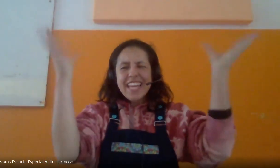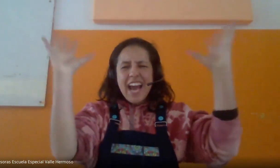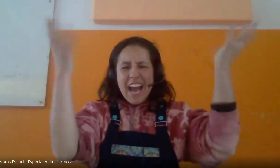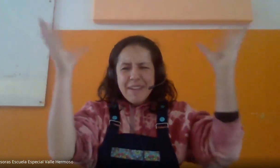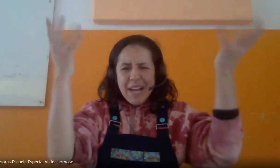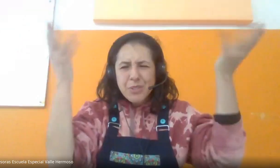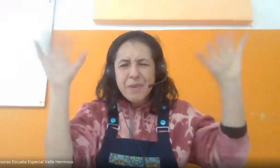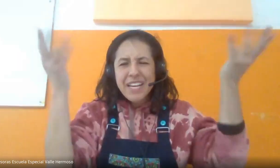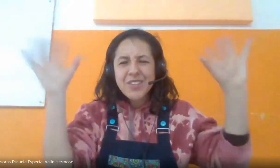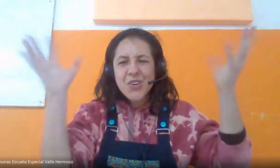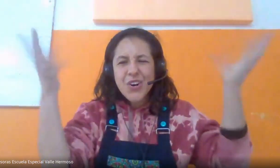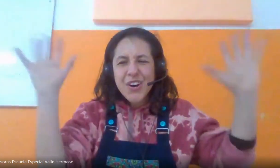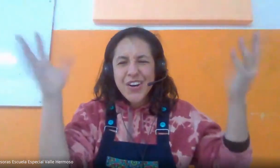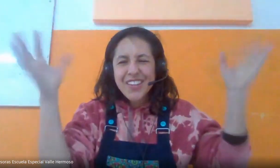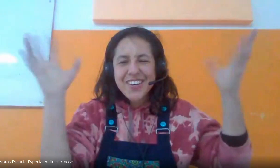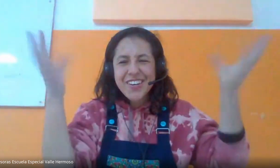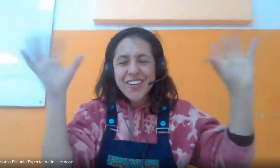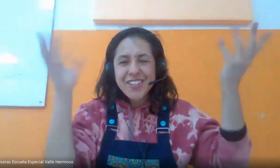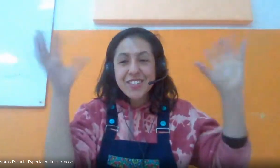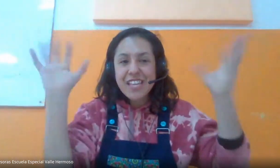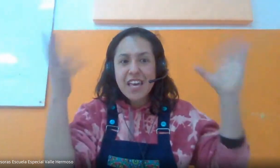¡Excelente! ¡Aplausos para todos!